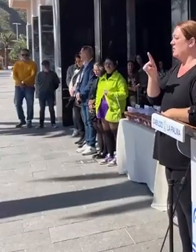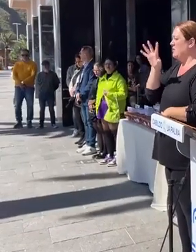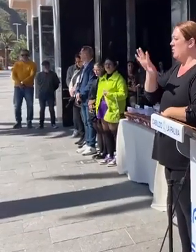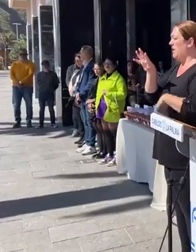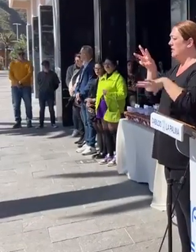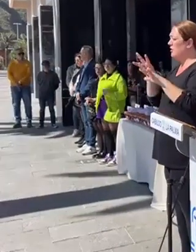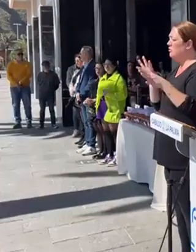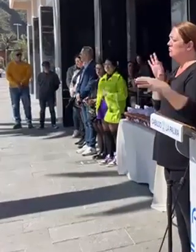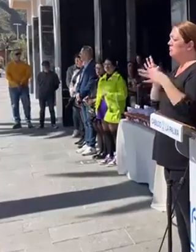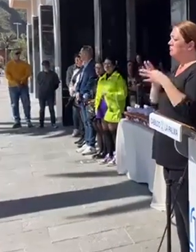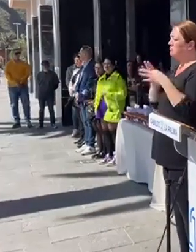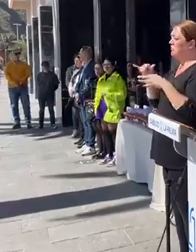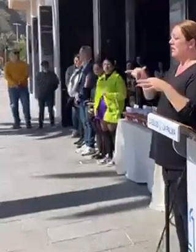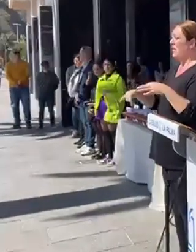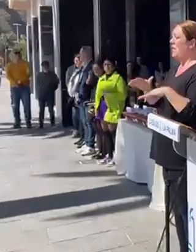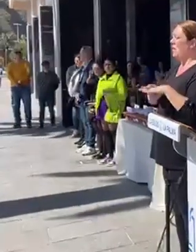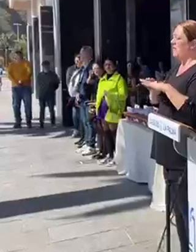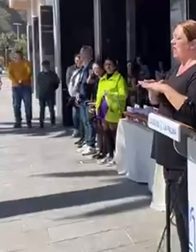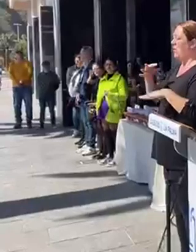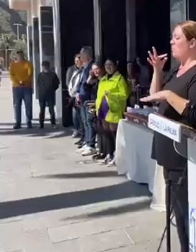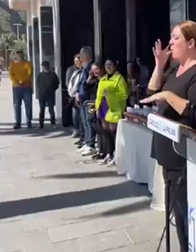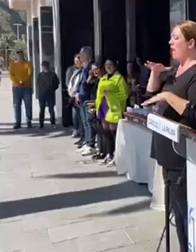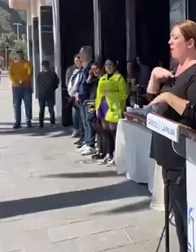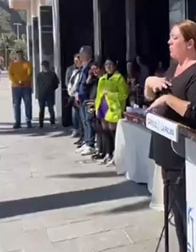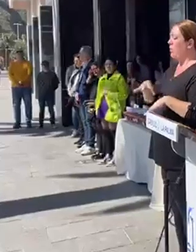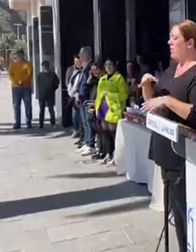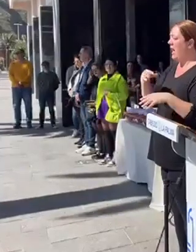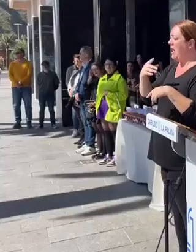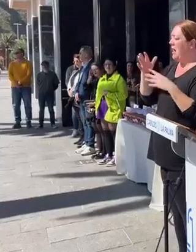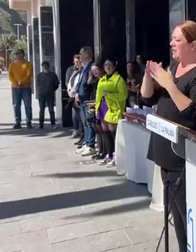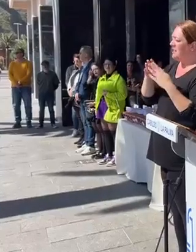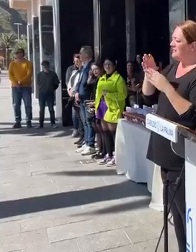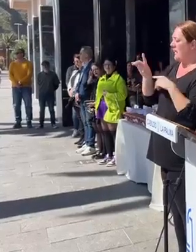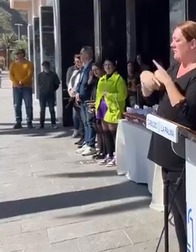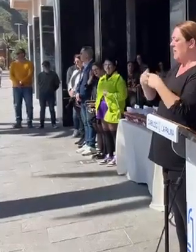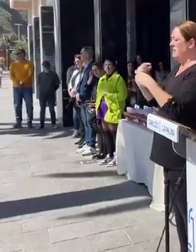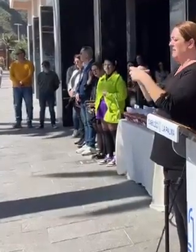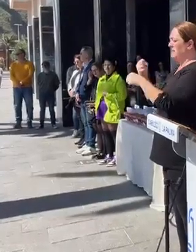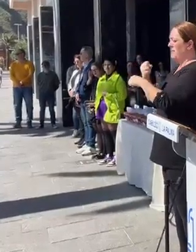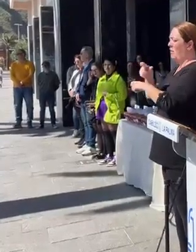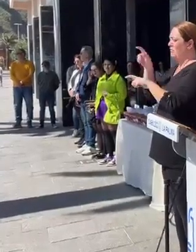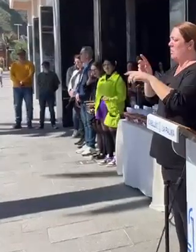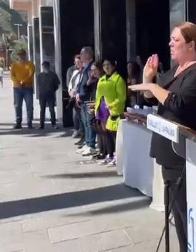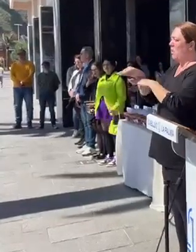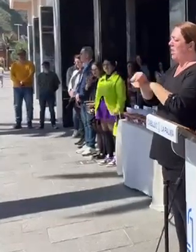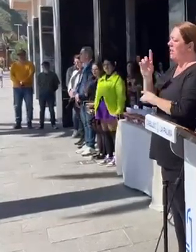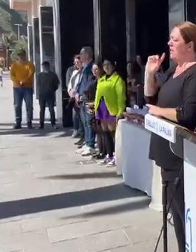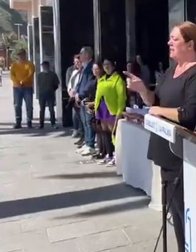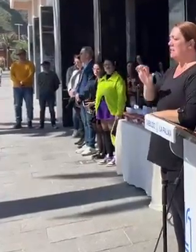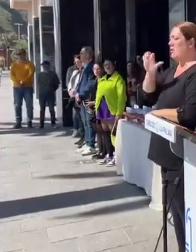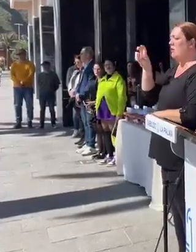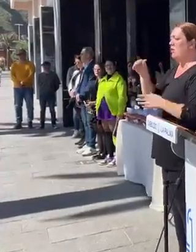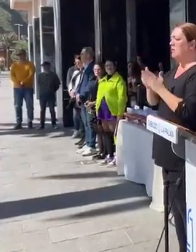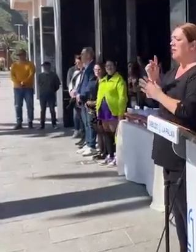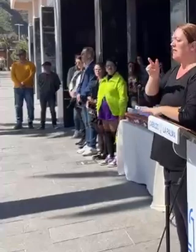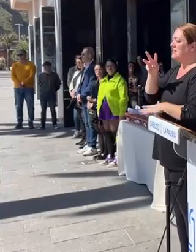2019-1158, relativa a la conciliación de la vida familiar y profesional de progenitores y cuidadores, y la Directiva Europea